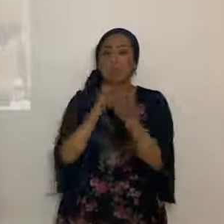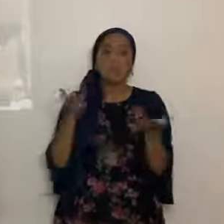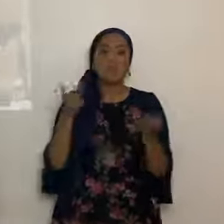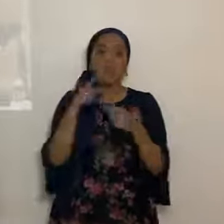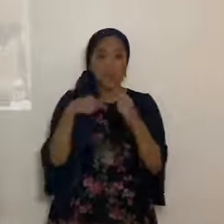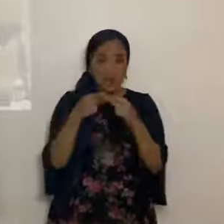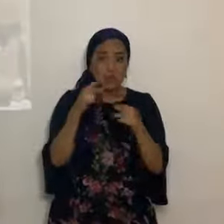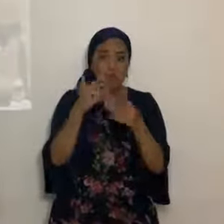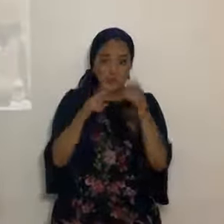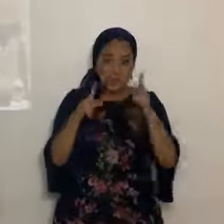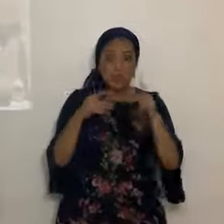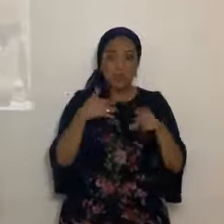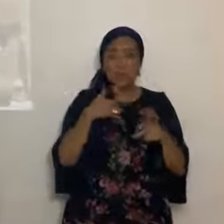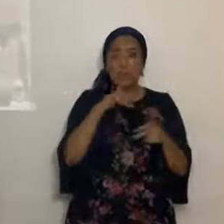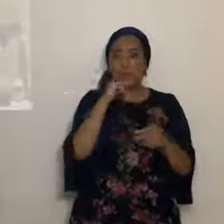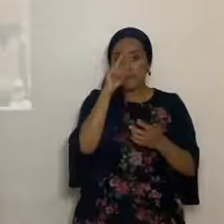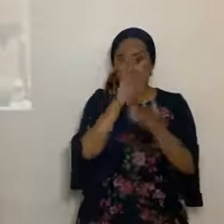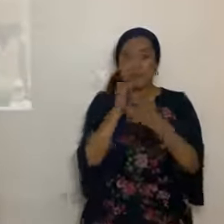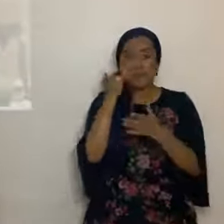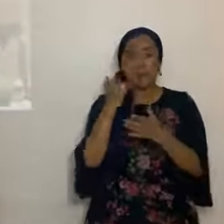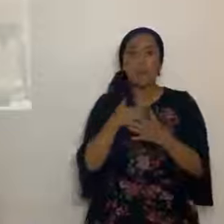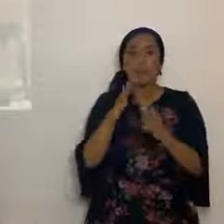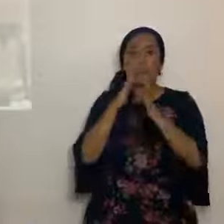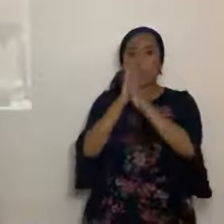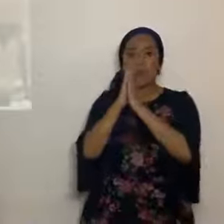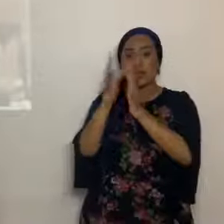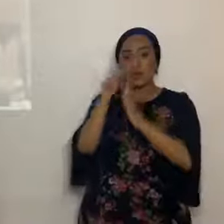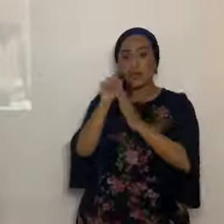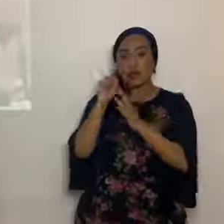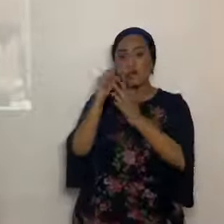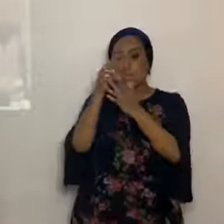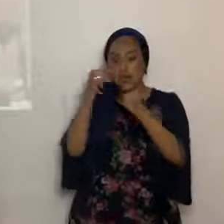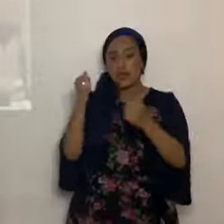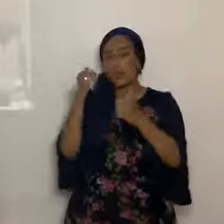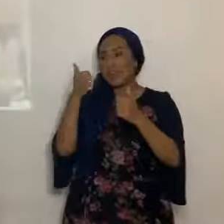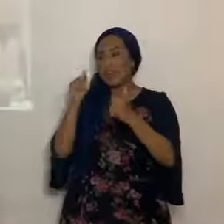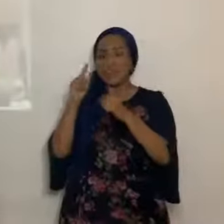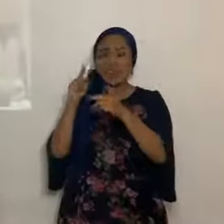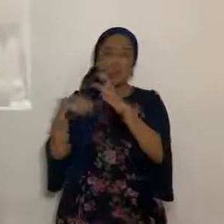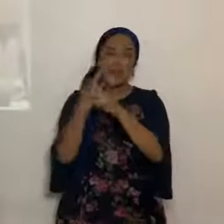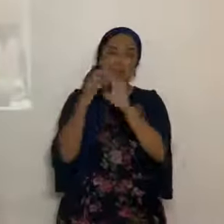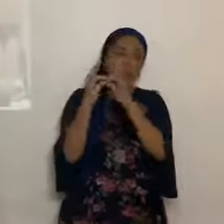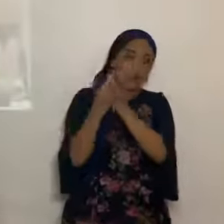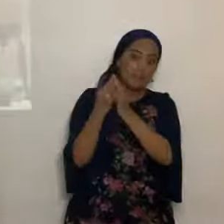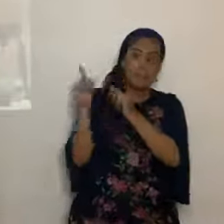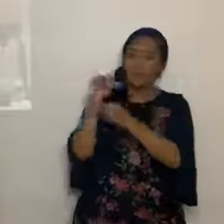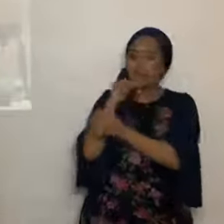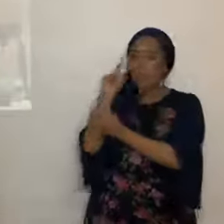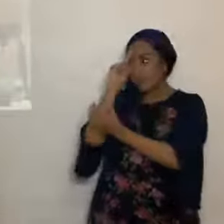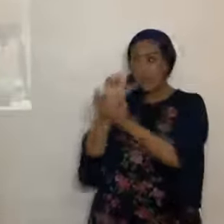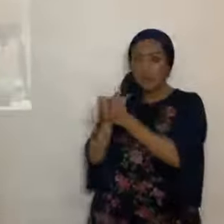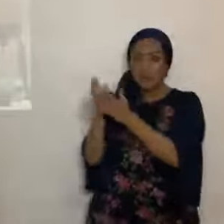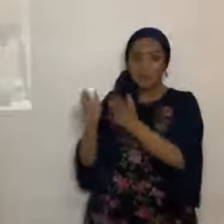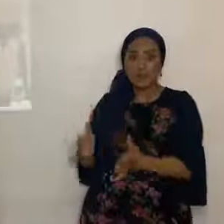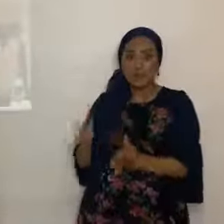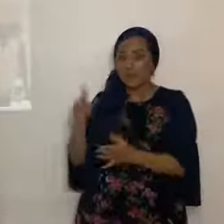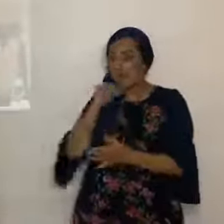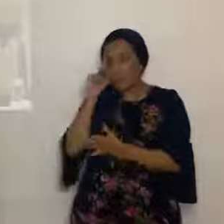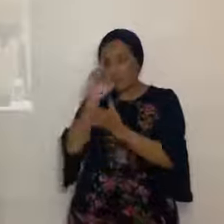haya incrédulos, ahí, si yo voy a orar por un enfermo y llegan unos familiares y están incrédulos ahí,